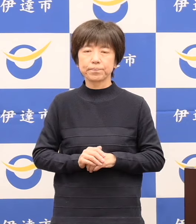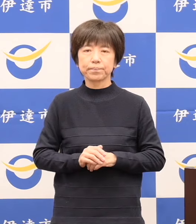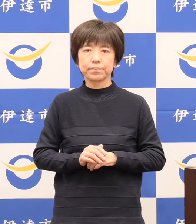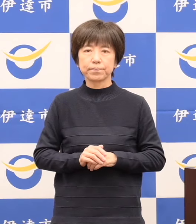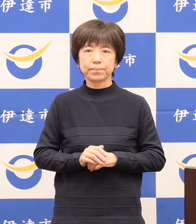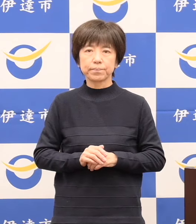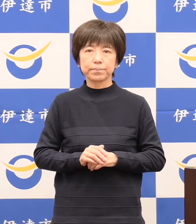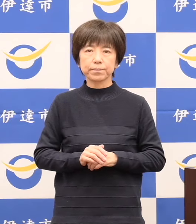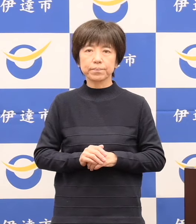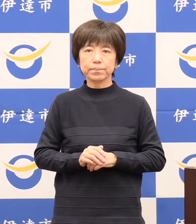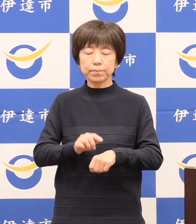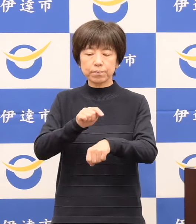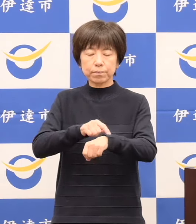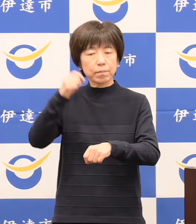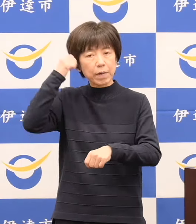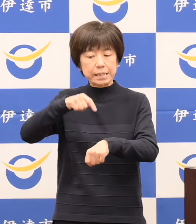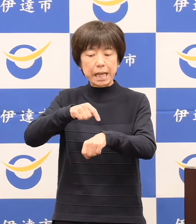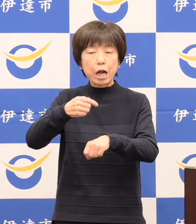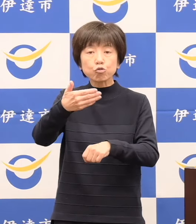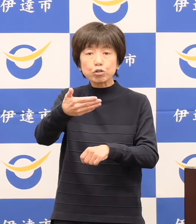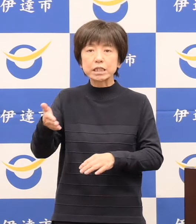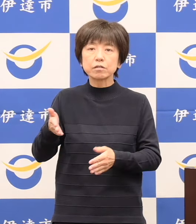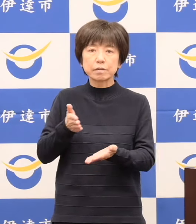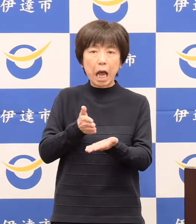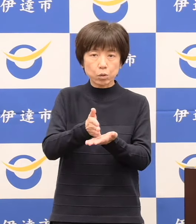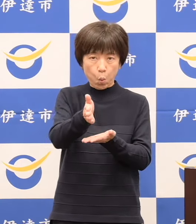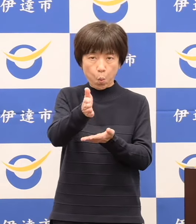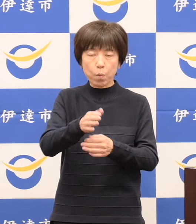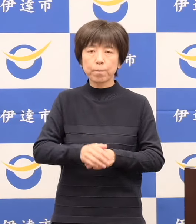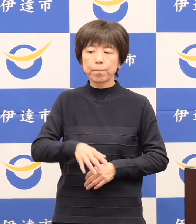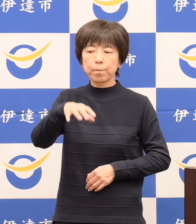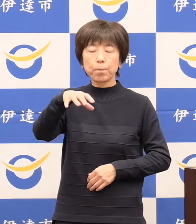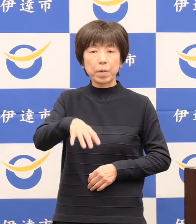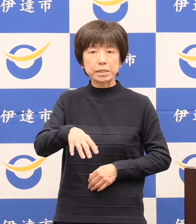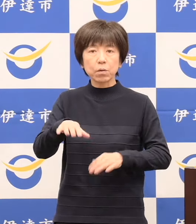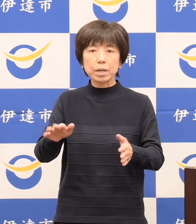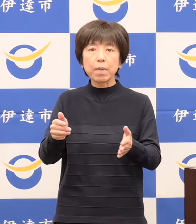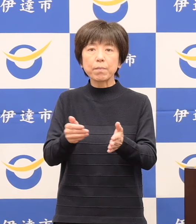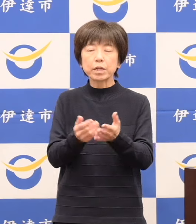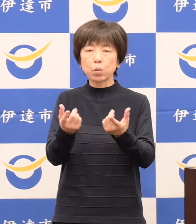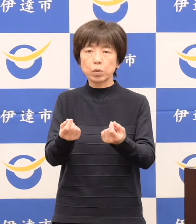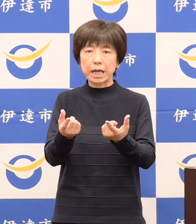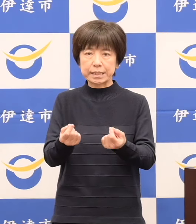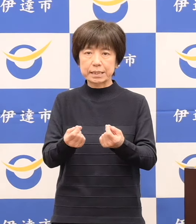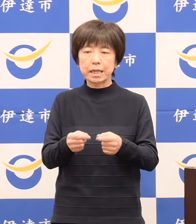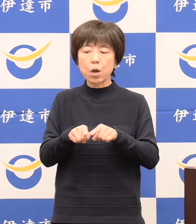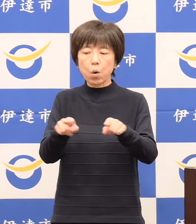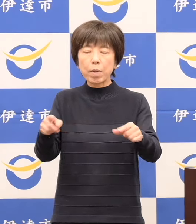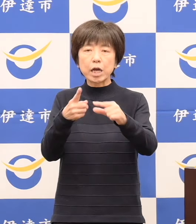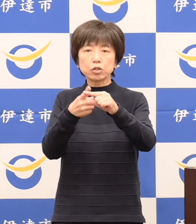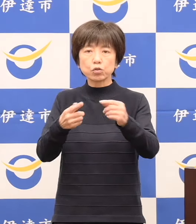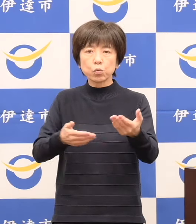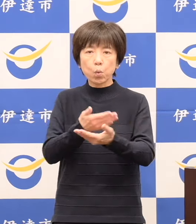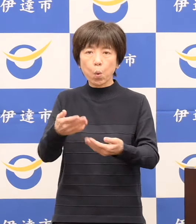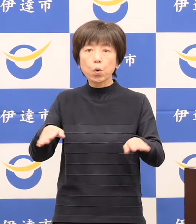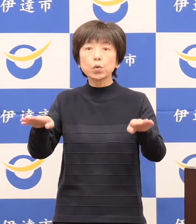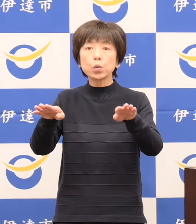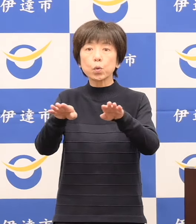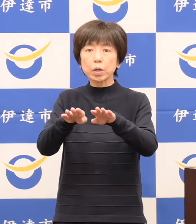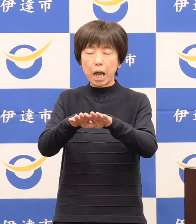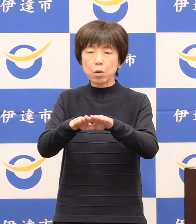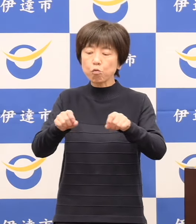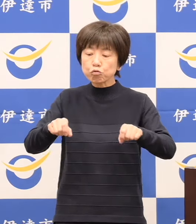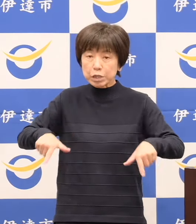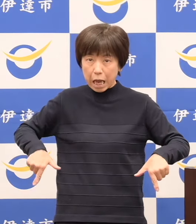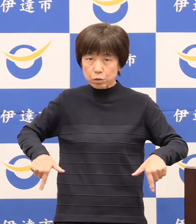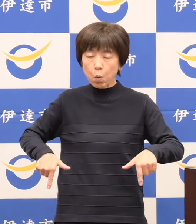ます。9時スタートとしております。場所は今までと同じく三保原中央交流館をスタートゴール